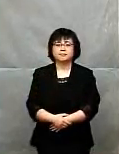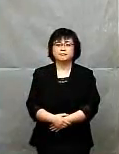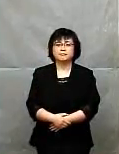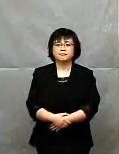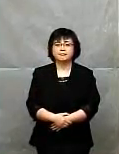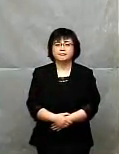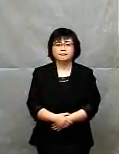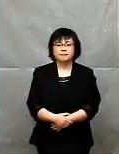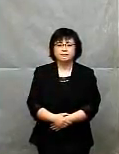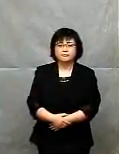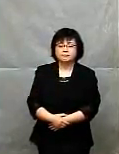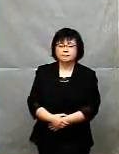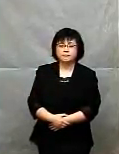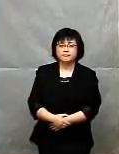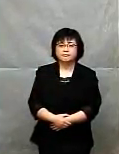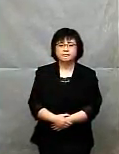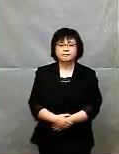います。